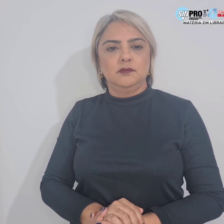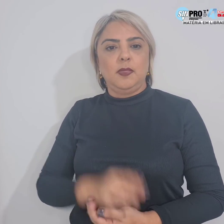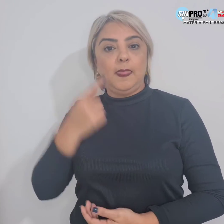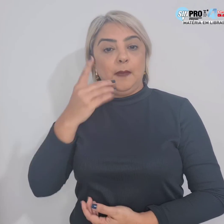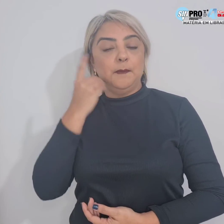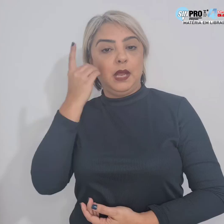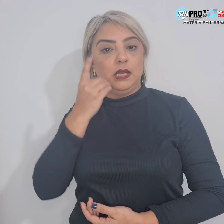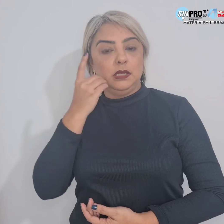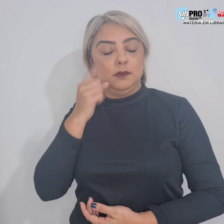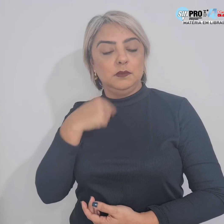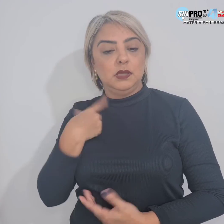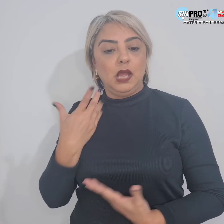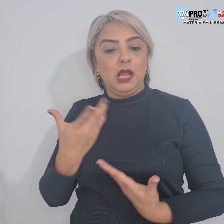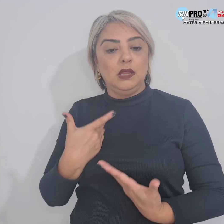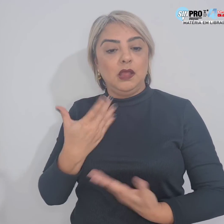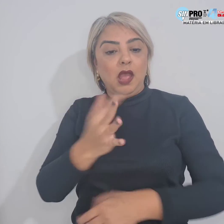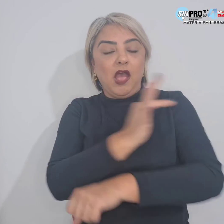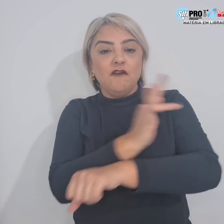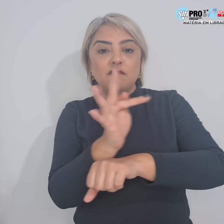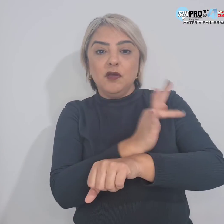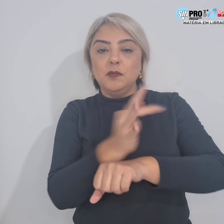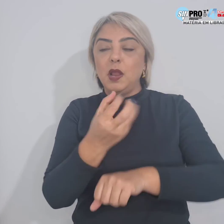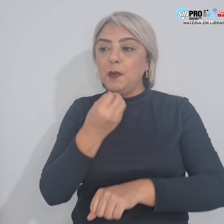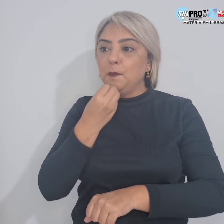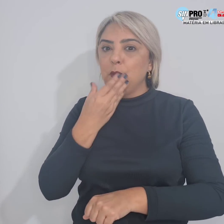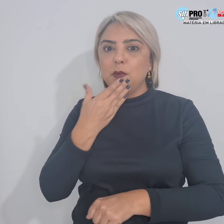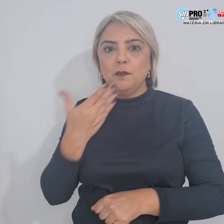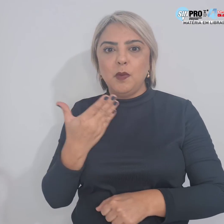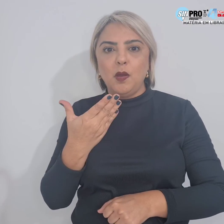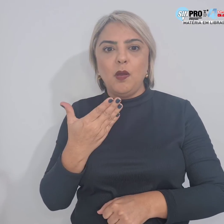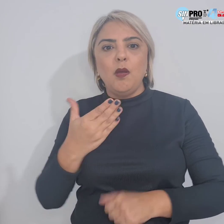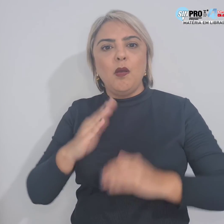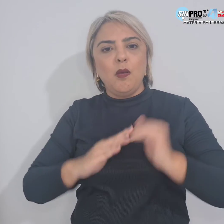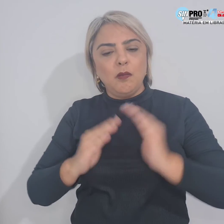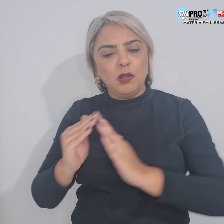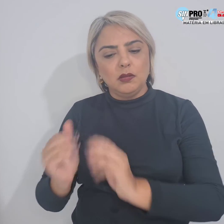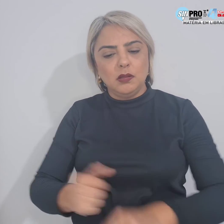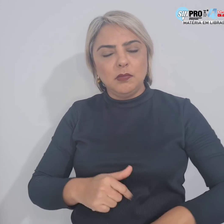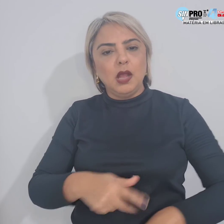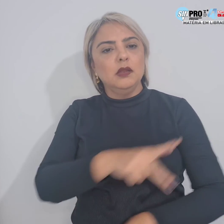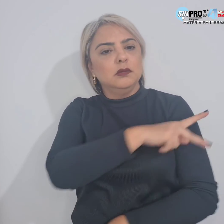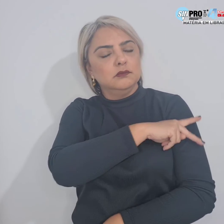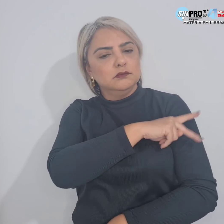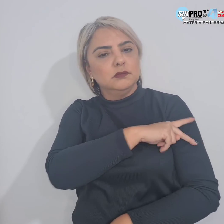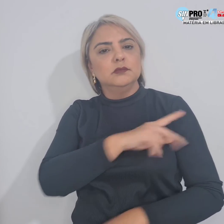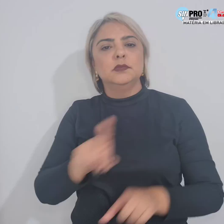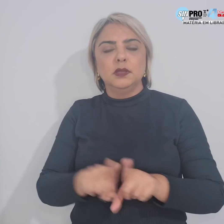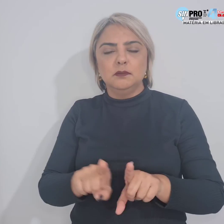Para a deputada, a formalidade é benéfica para empregadas e patrões.